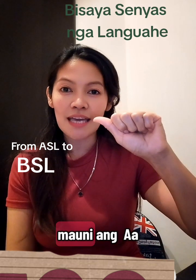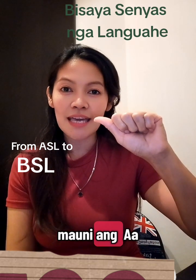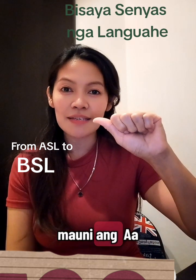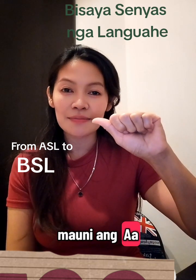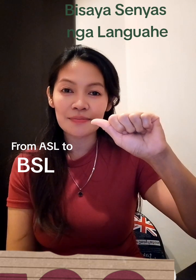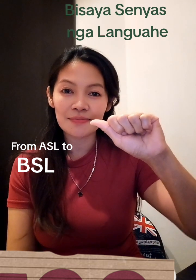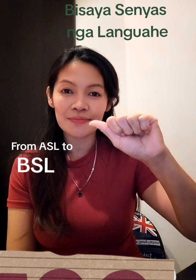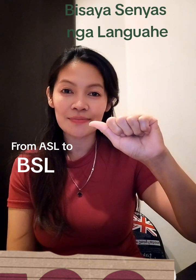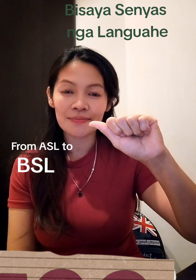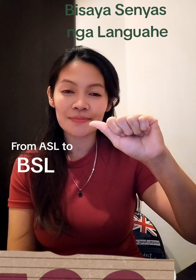A,